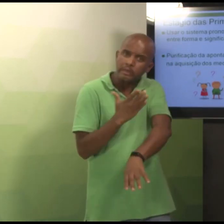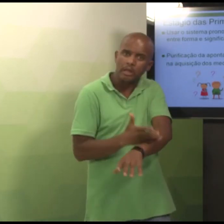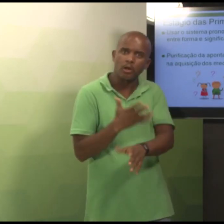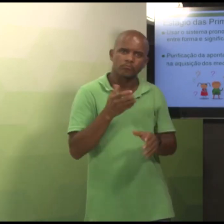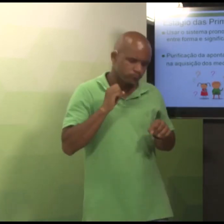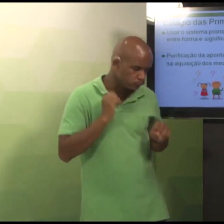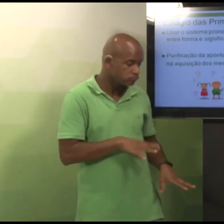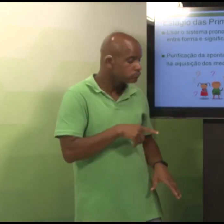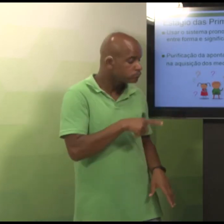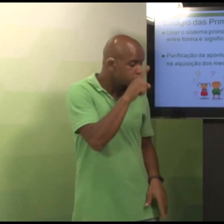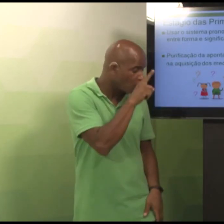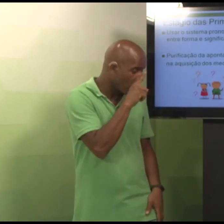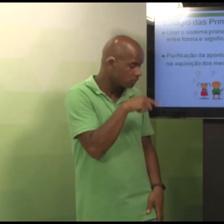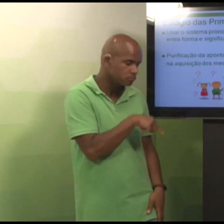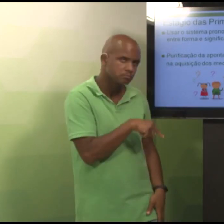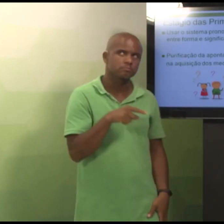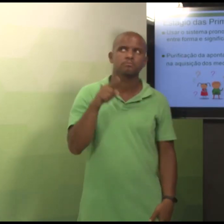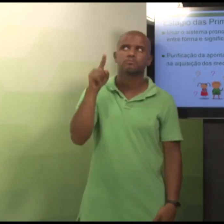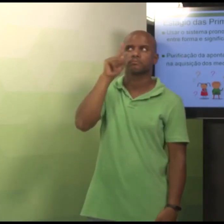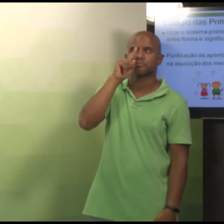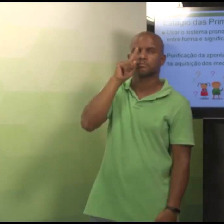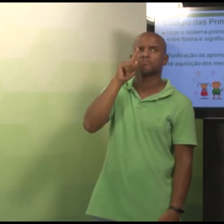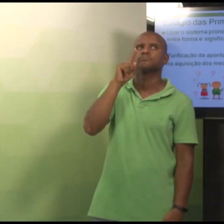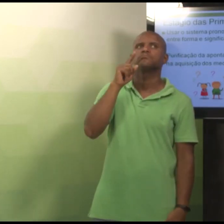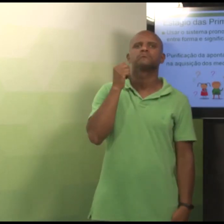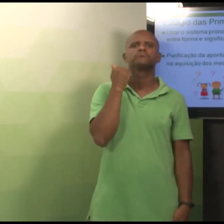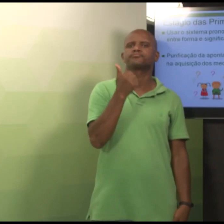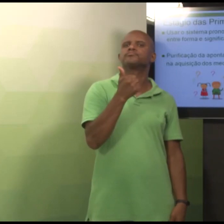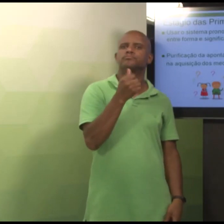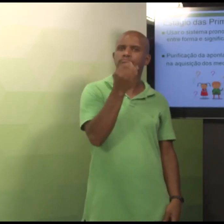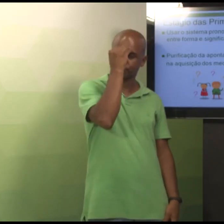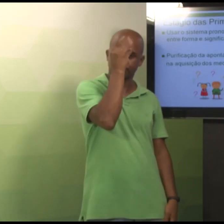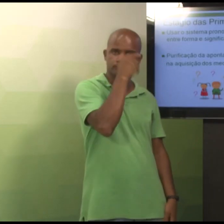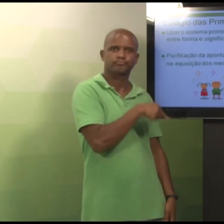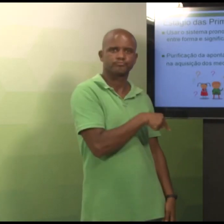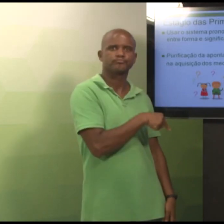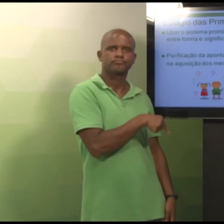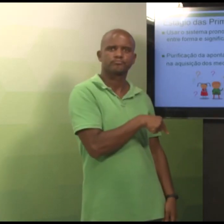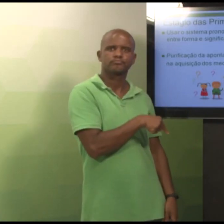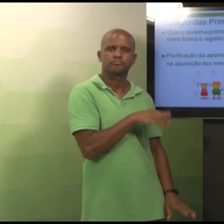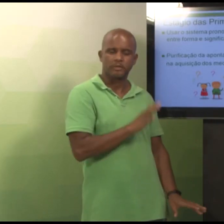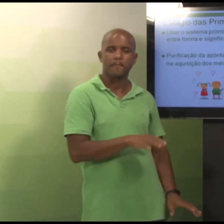com objetos. Então, é hora de treinar, de ensinar